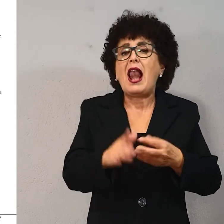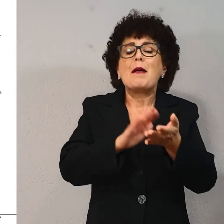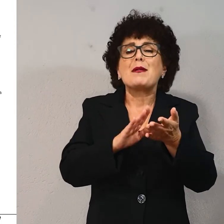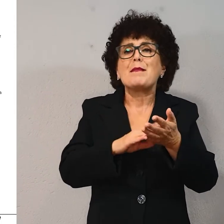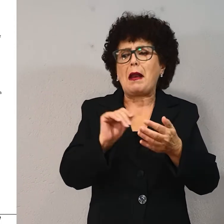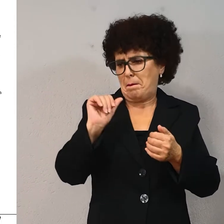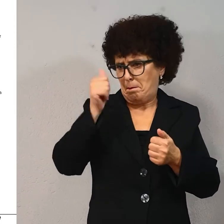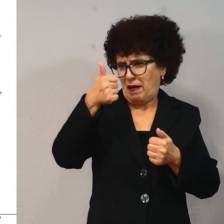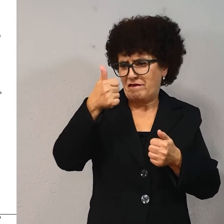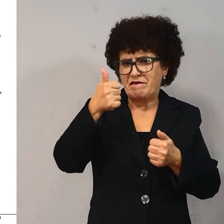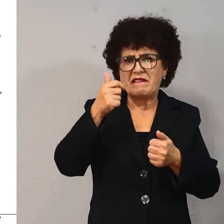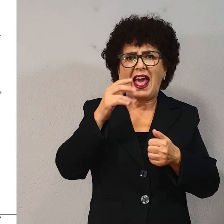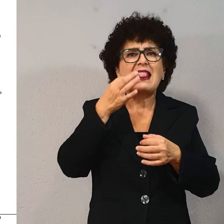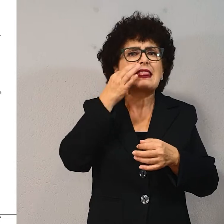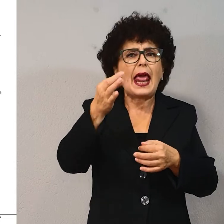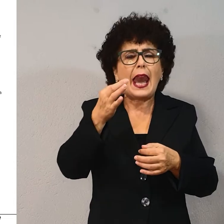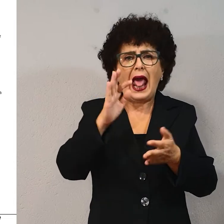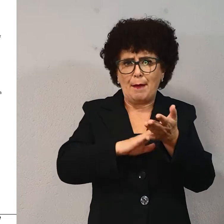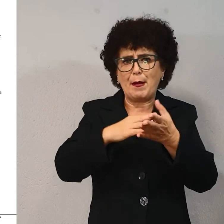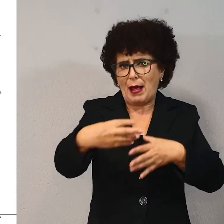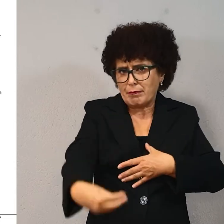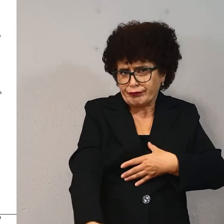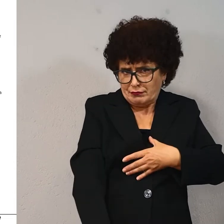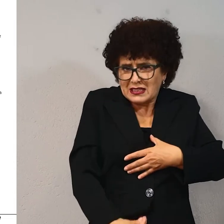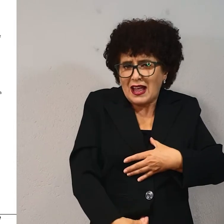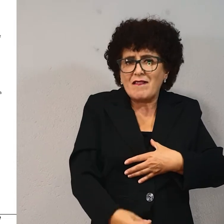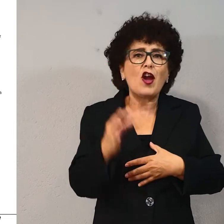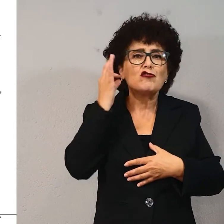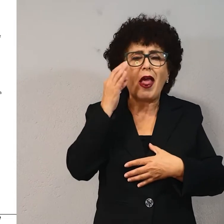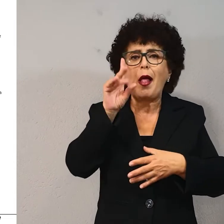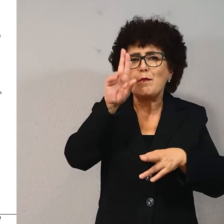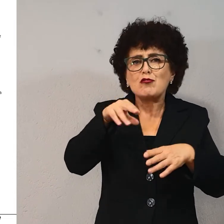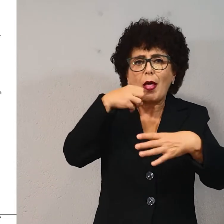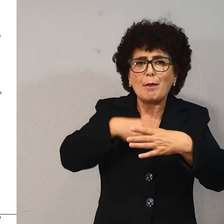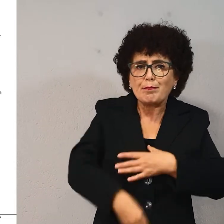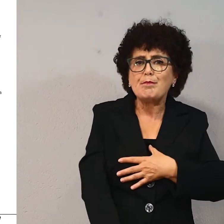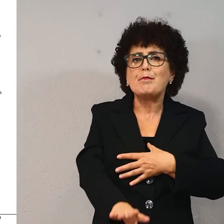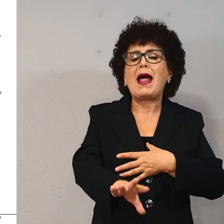случува во првите неколку дена по апликацијата.